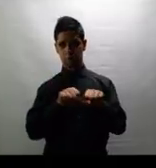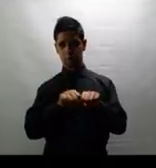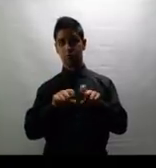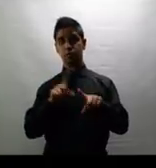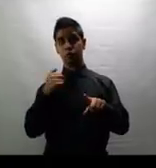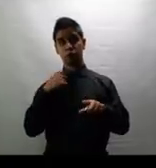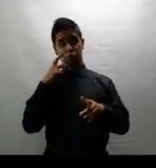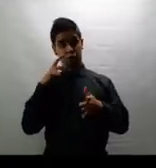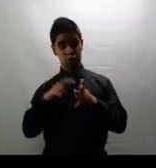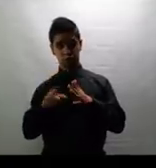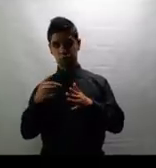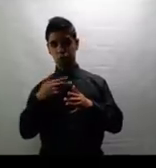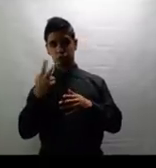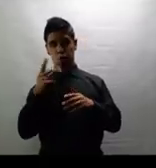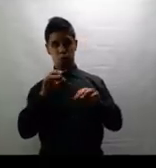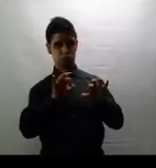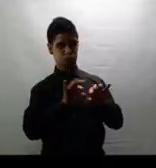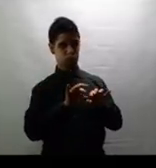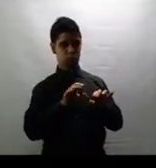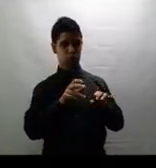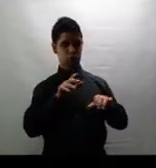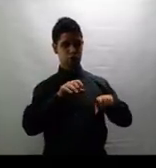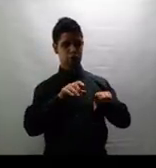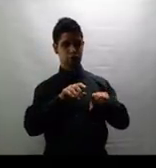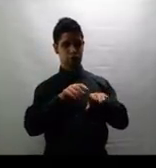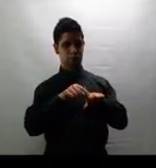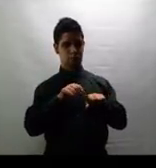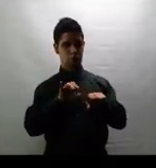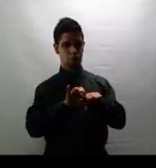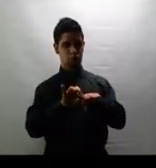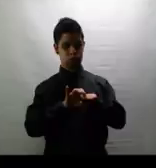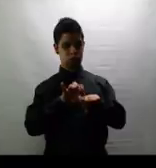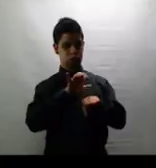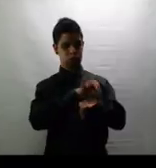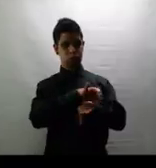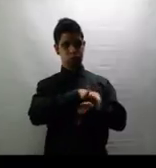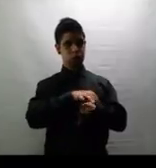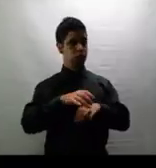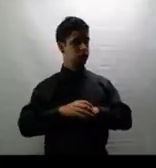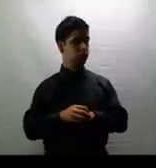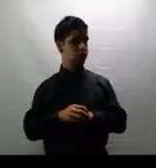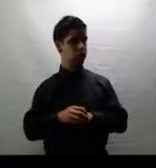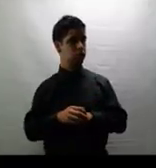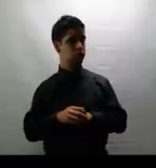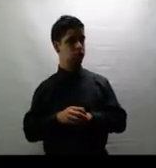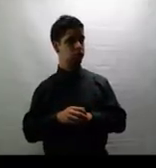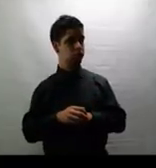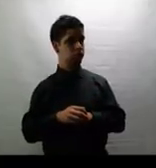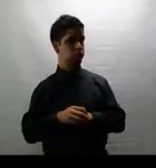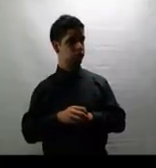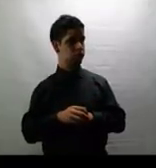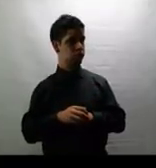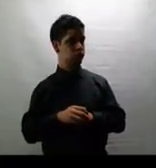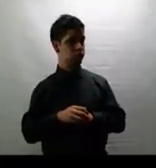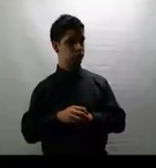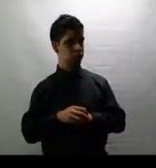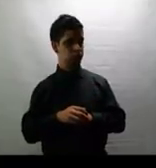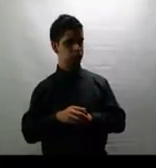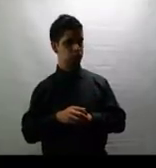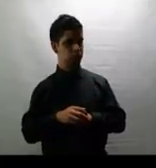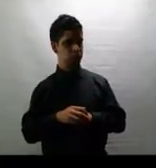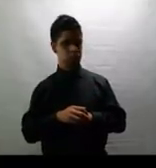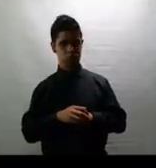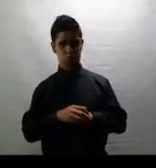que alguna ocasión que tiene esos dos orificios para los cordones que están situados a un lugar muy extraño esos son como que